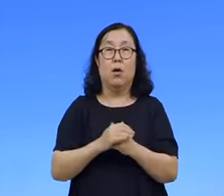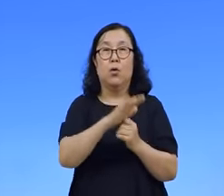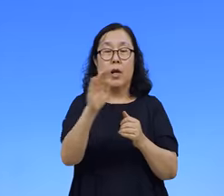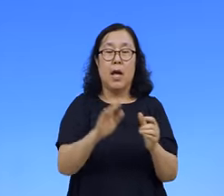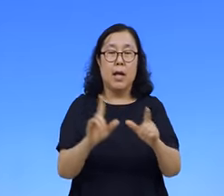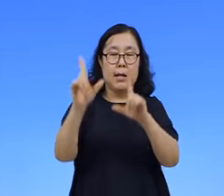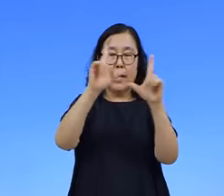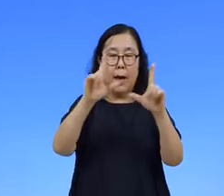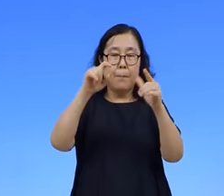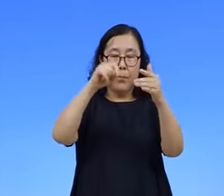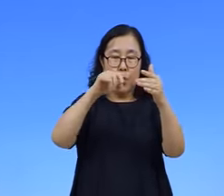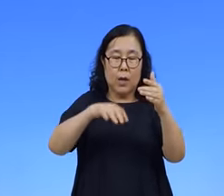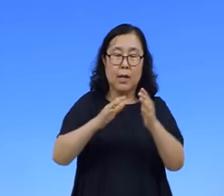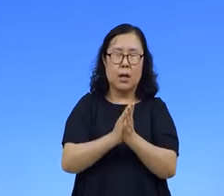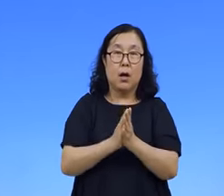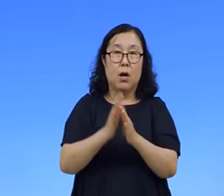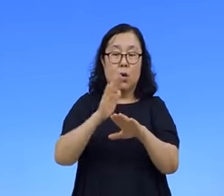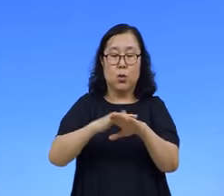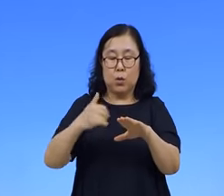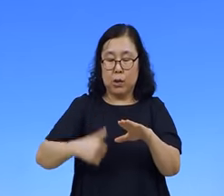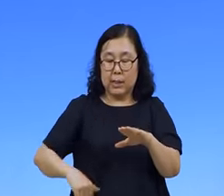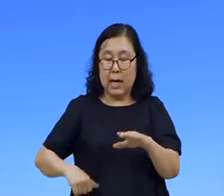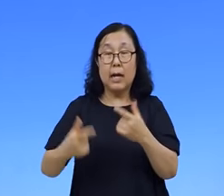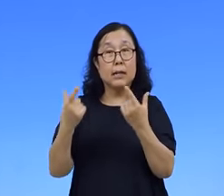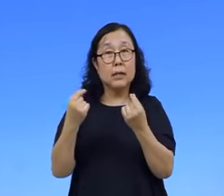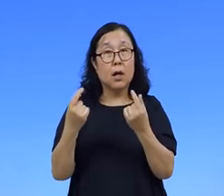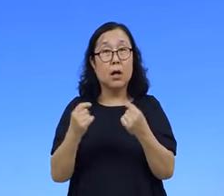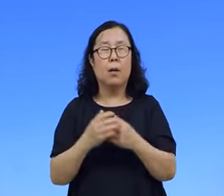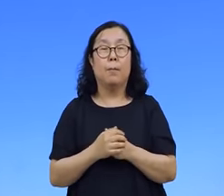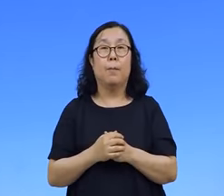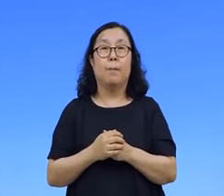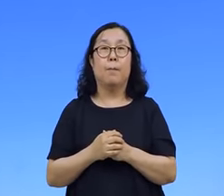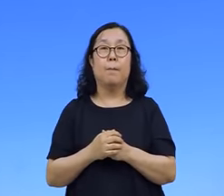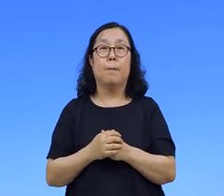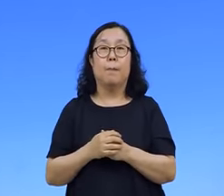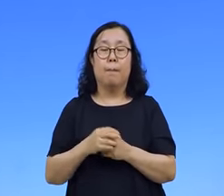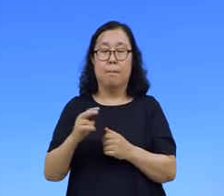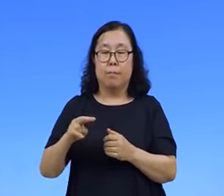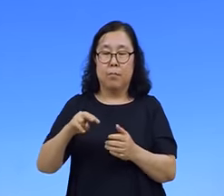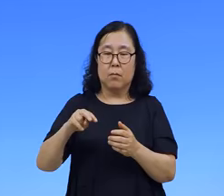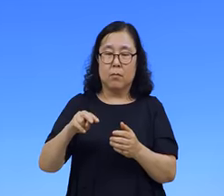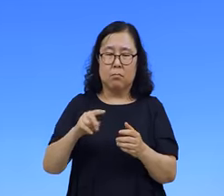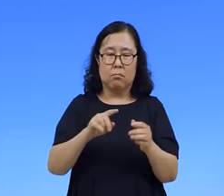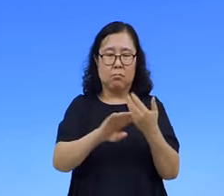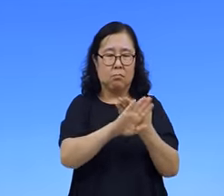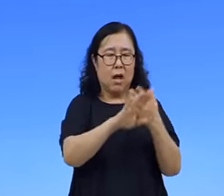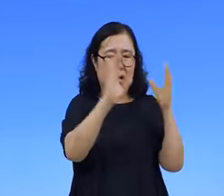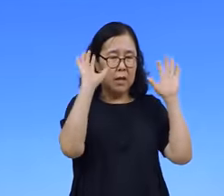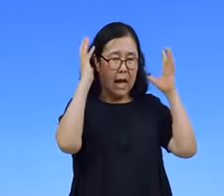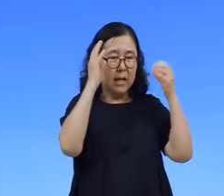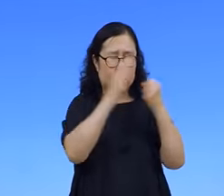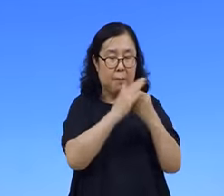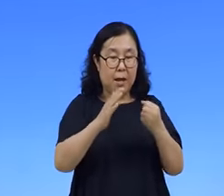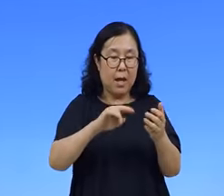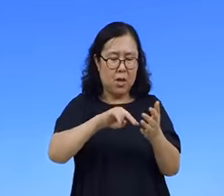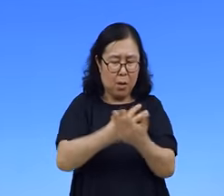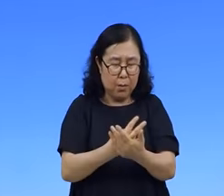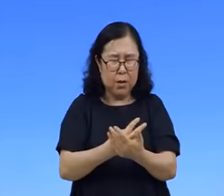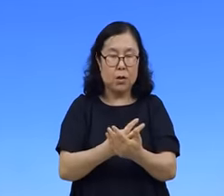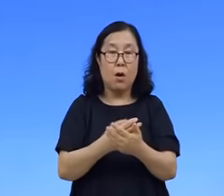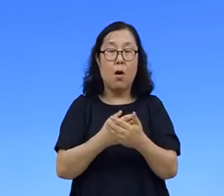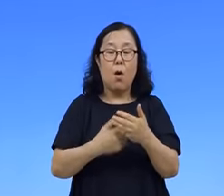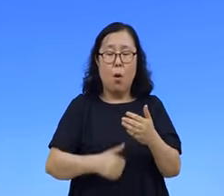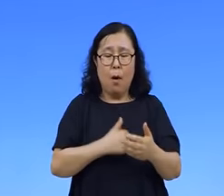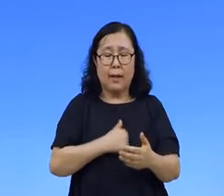우리 삶 속에서 그 어린 손자처럼 그 발 걸어가지고 넘어져 화가 나 있을 때